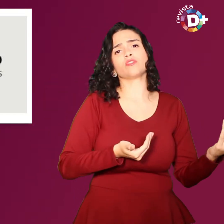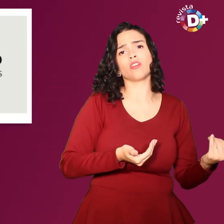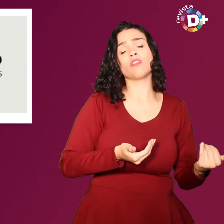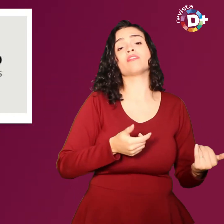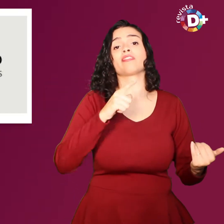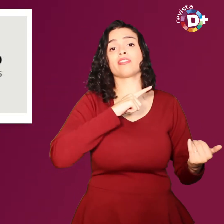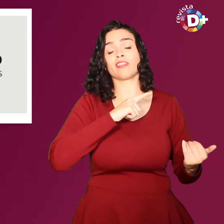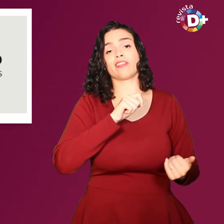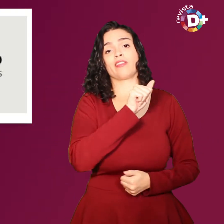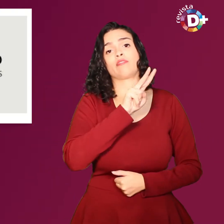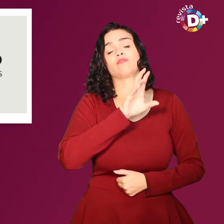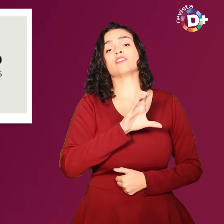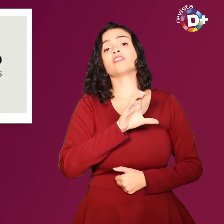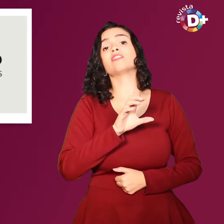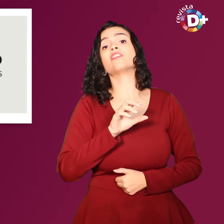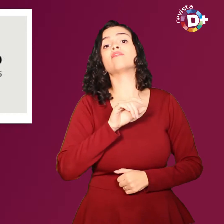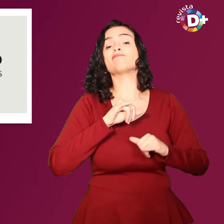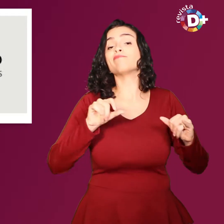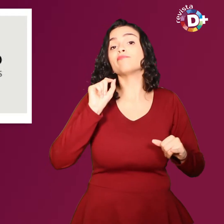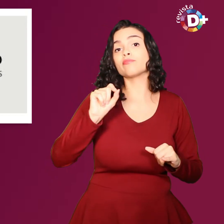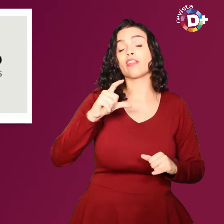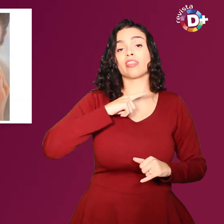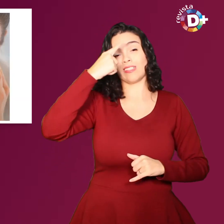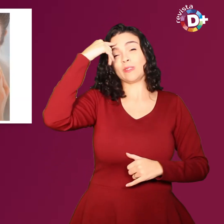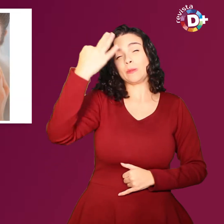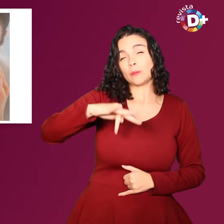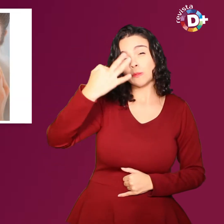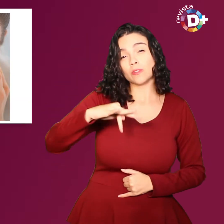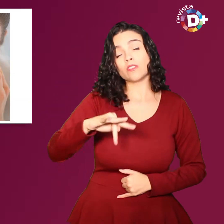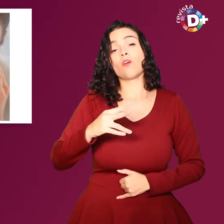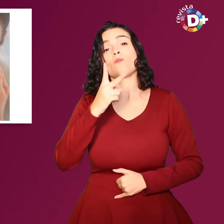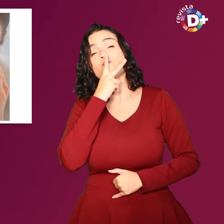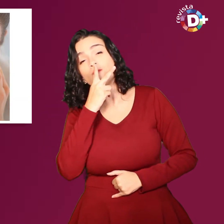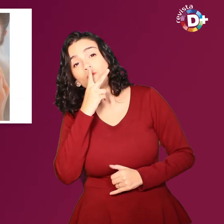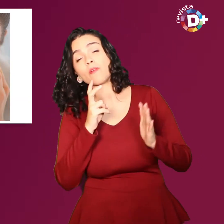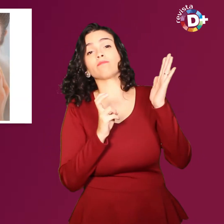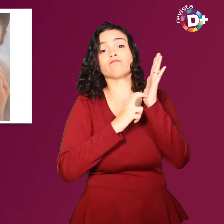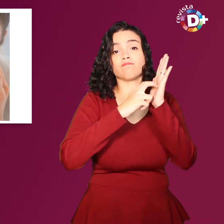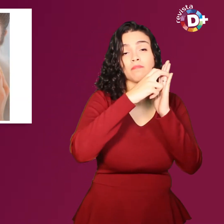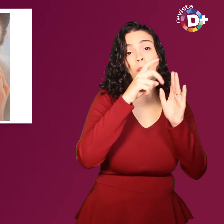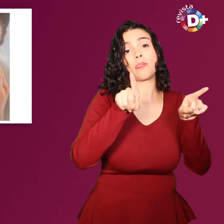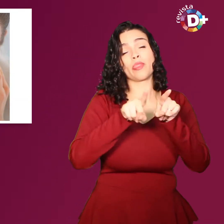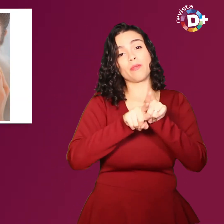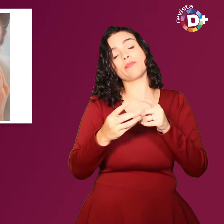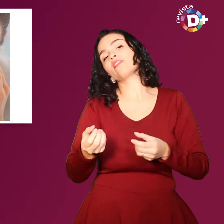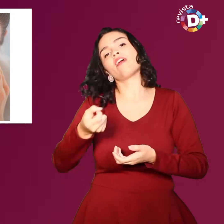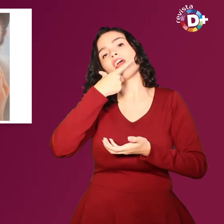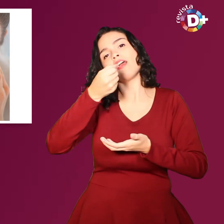têm AVC e alerta. Muitas têm enxaqueca, tomam anticoncepcional, fumam e ainda tomam esses suplementos